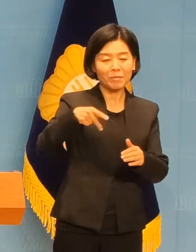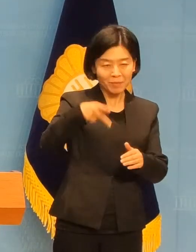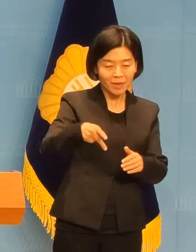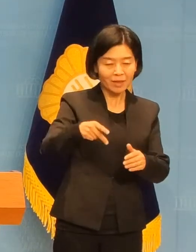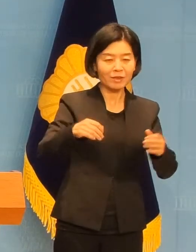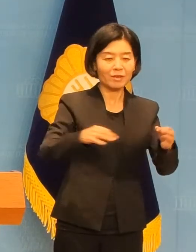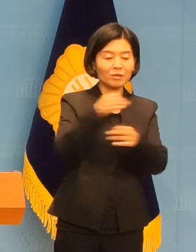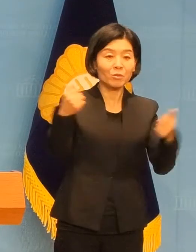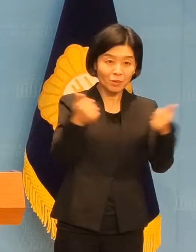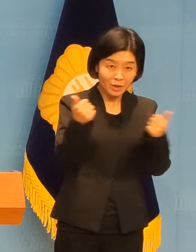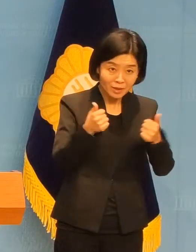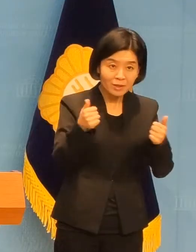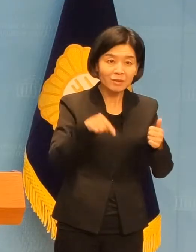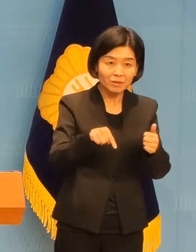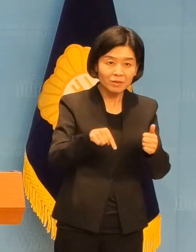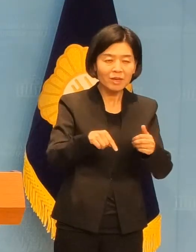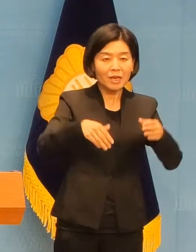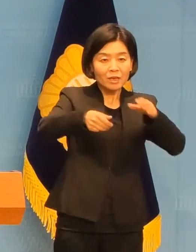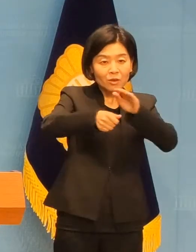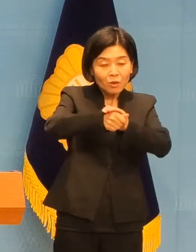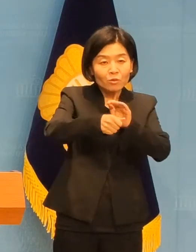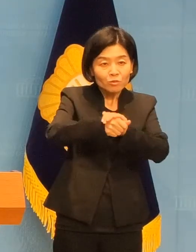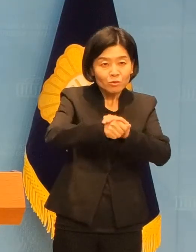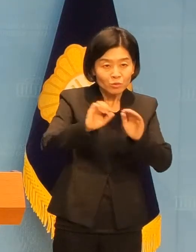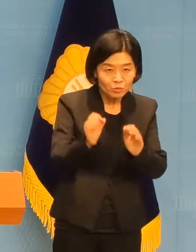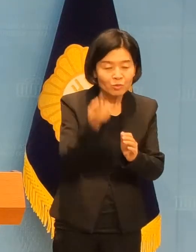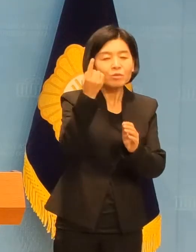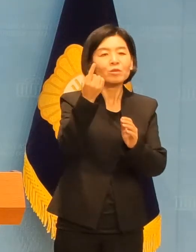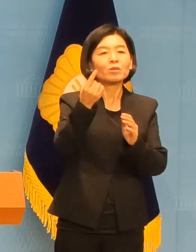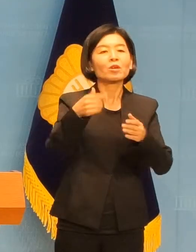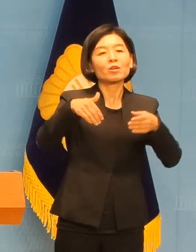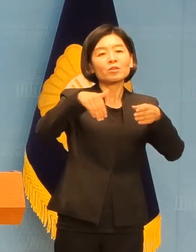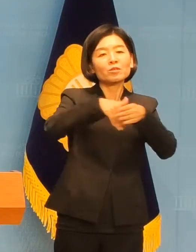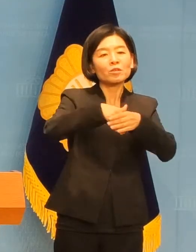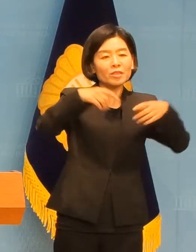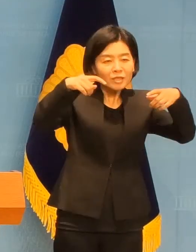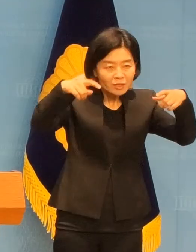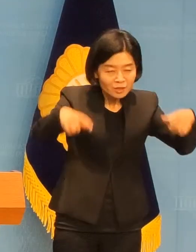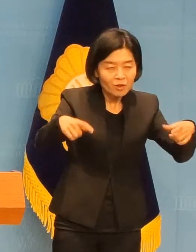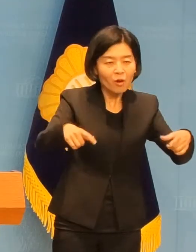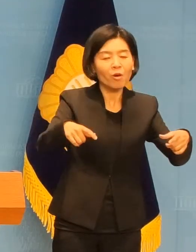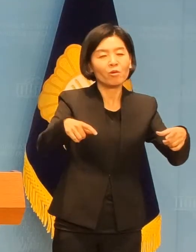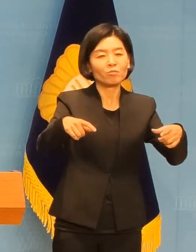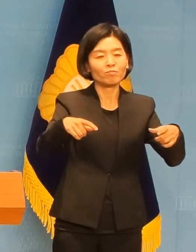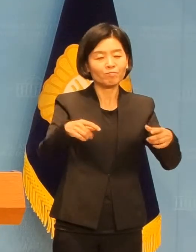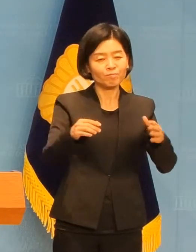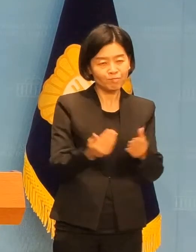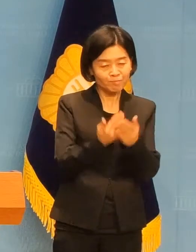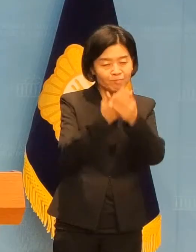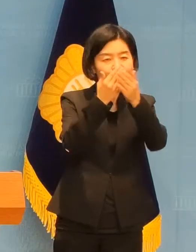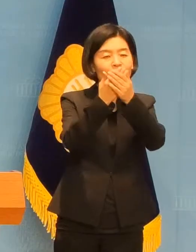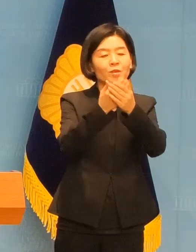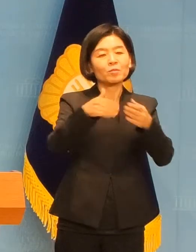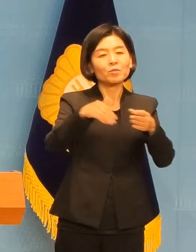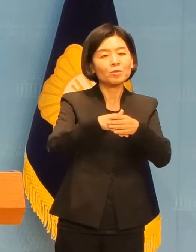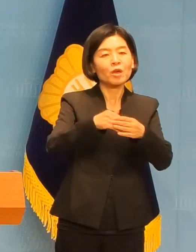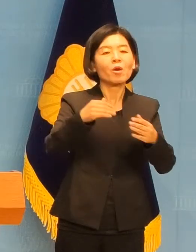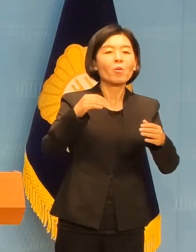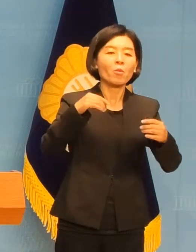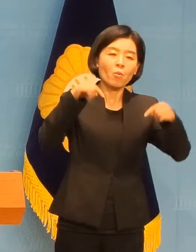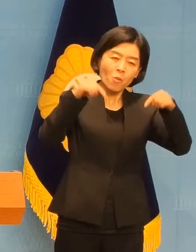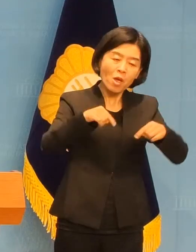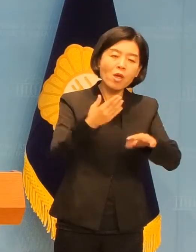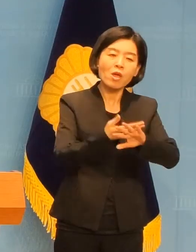이어지는 문화외교의 성과입니다. 경주 에이펙 정상회의를 계기로 천년고도